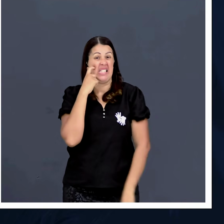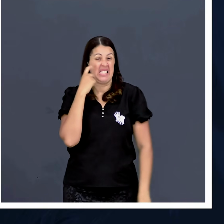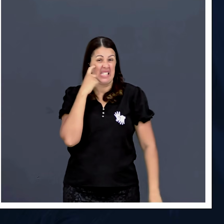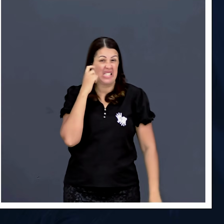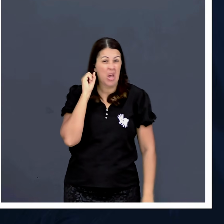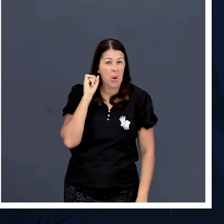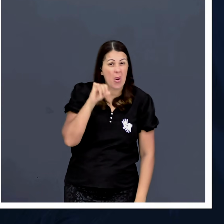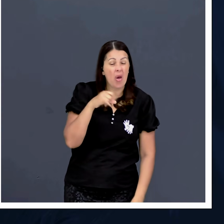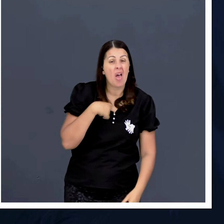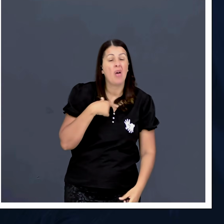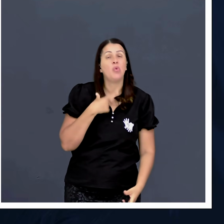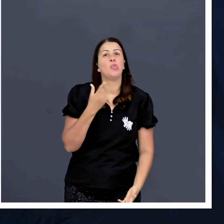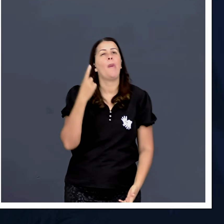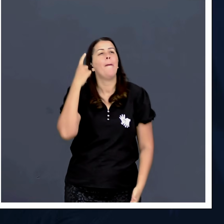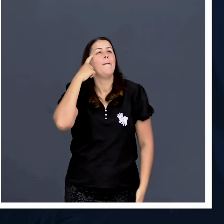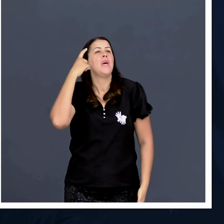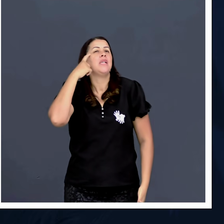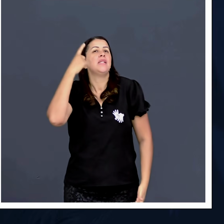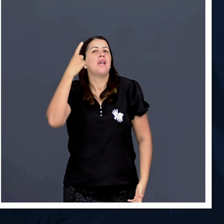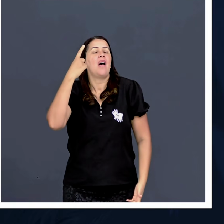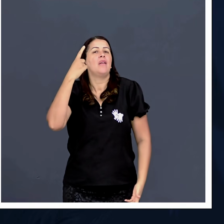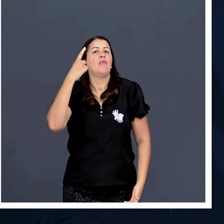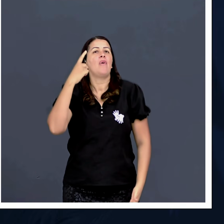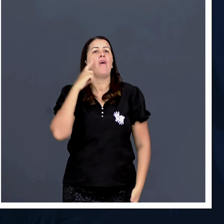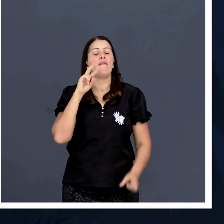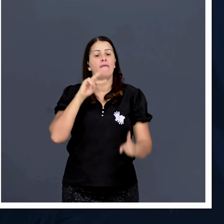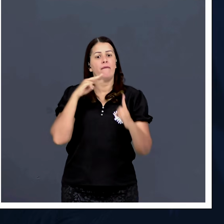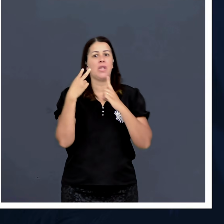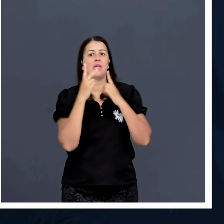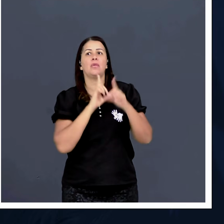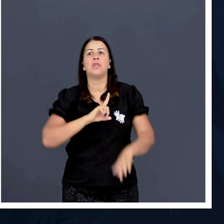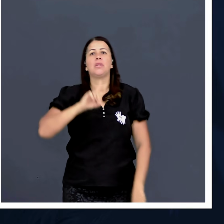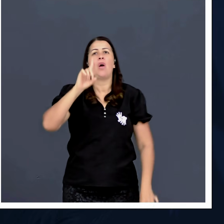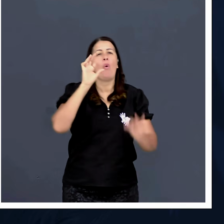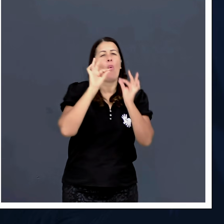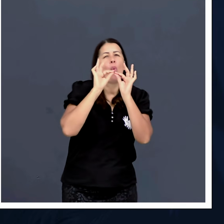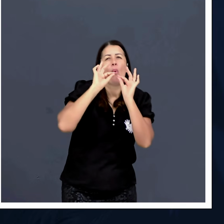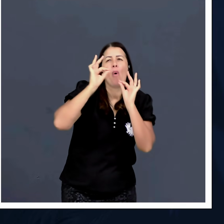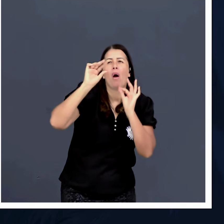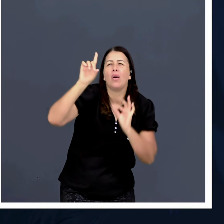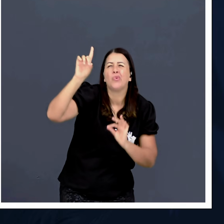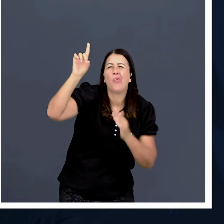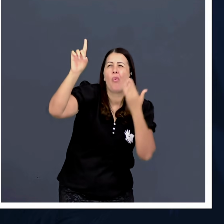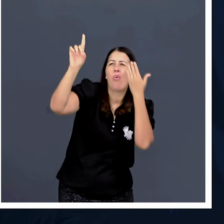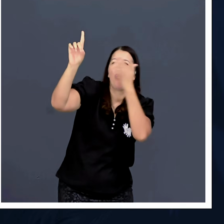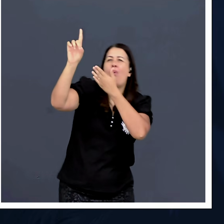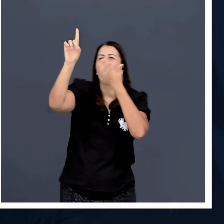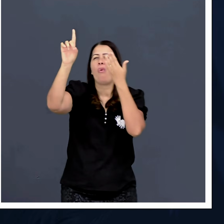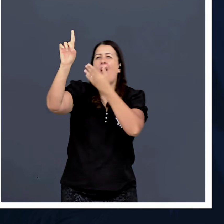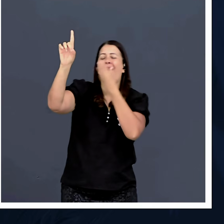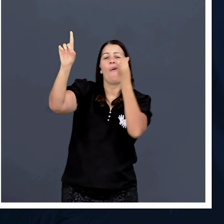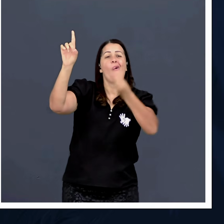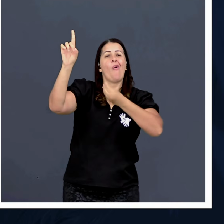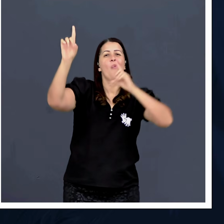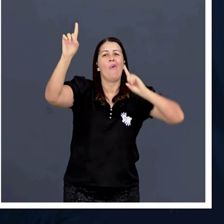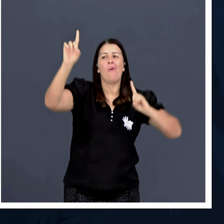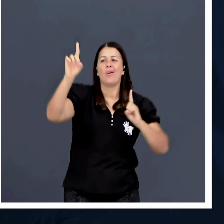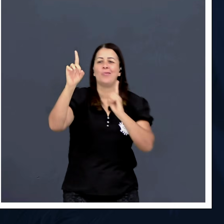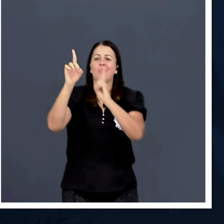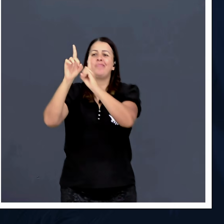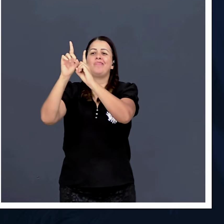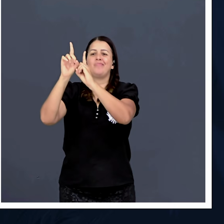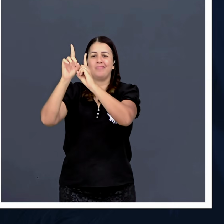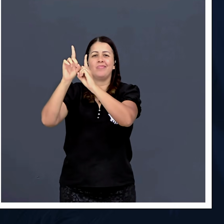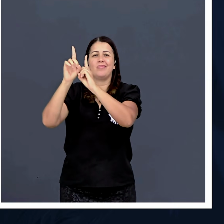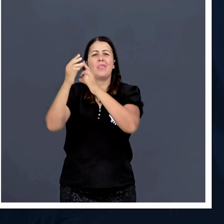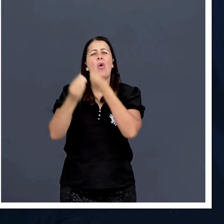eu construir para mim uma visão de que Deus está distante, como eu irei me aproximar dele? Como